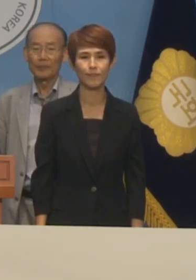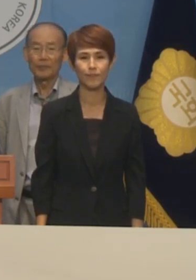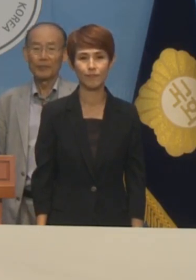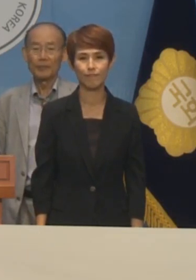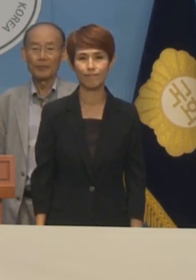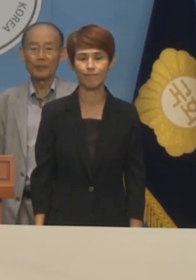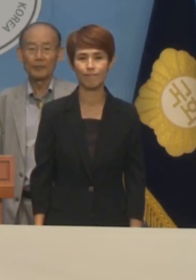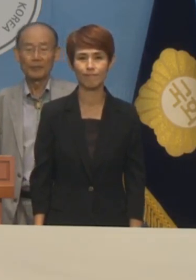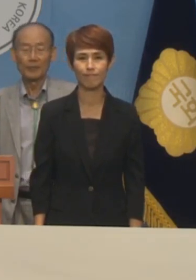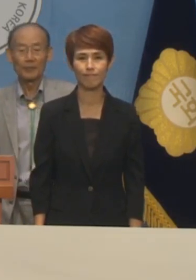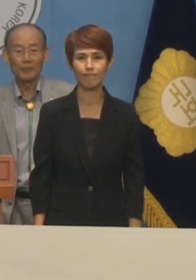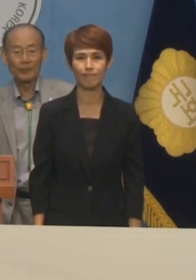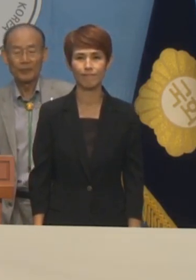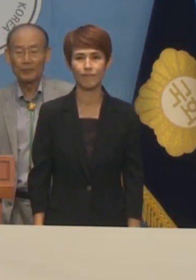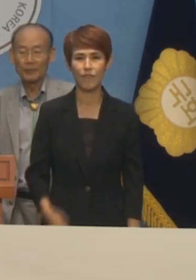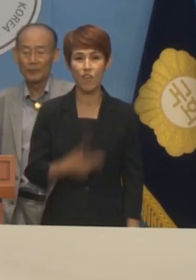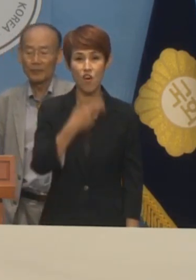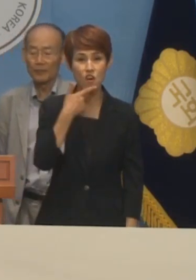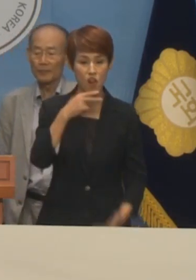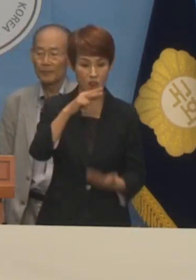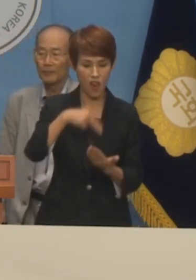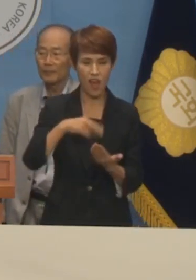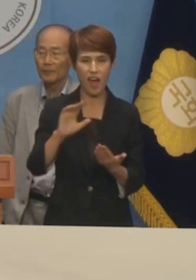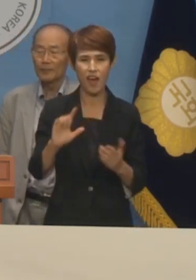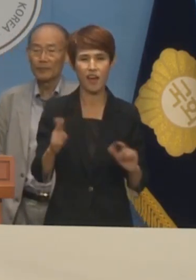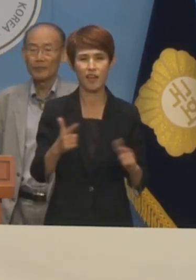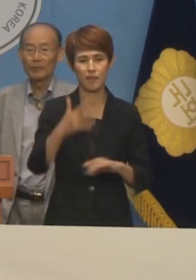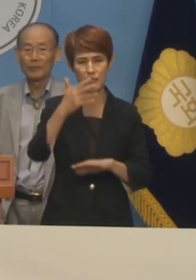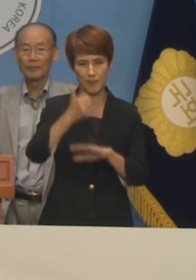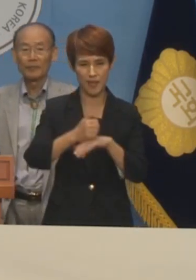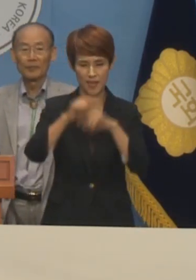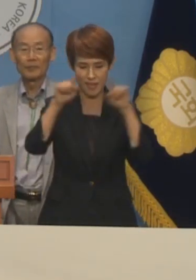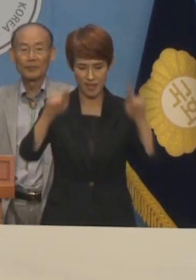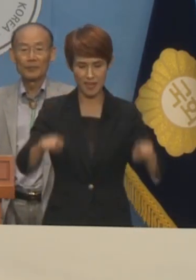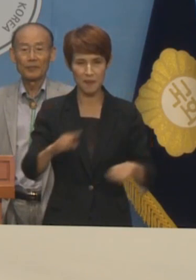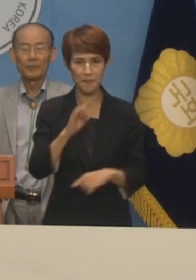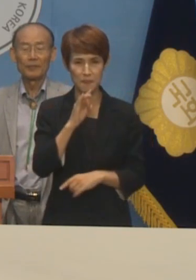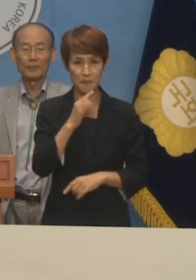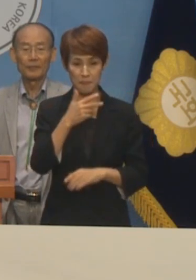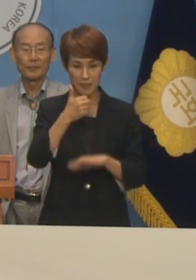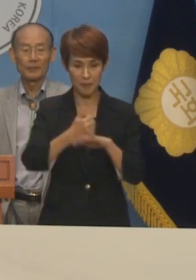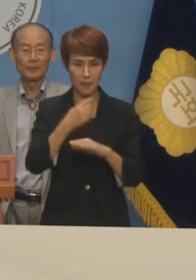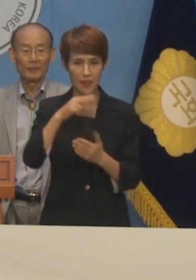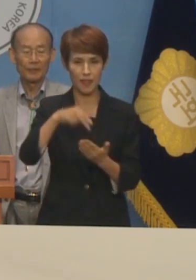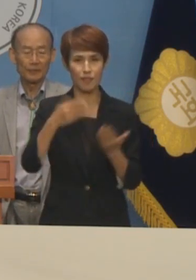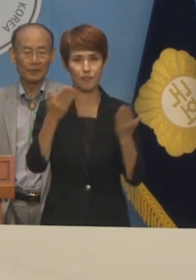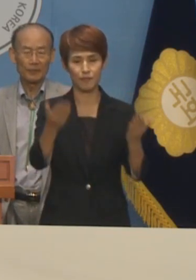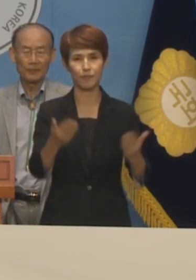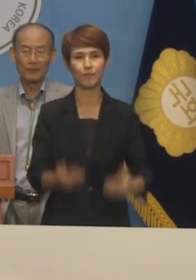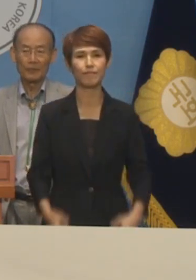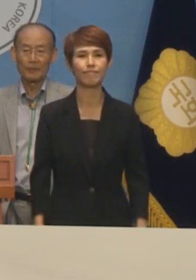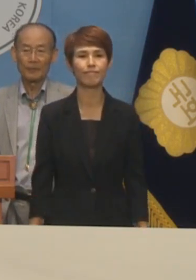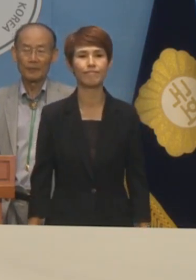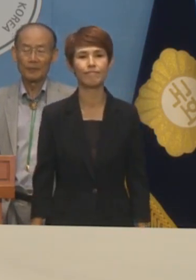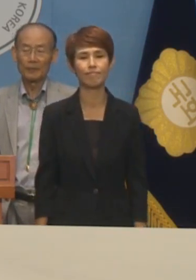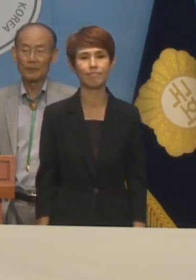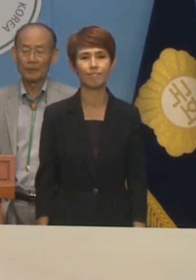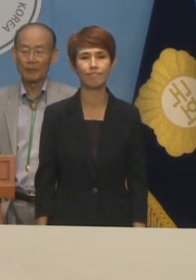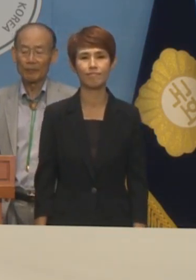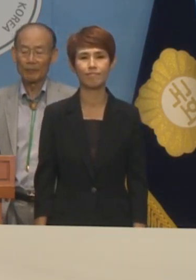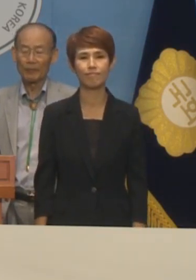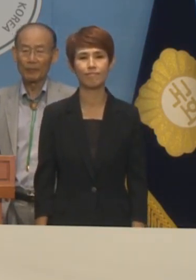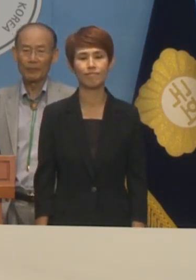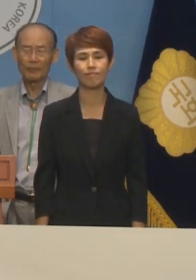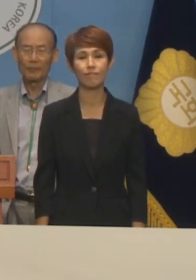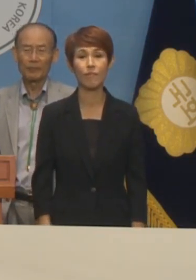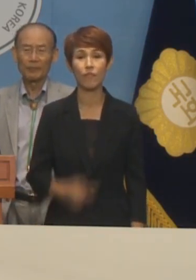영문 원고는 다 읽지 않고 맨 마지막 페이지 부분만 읽도록 하겠습니다. We